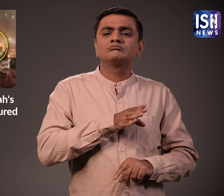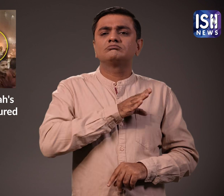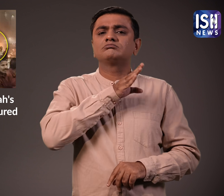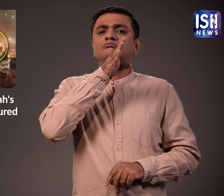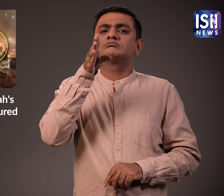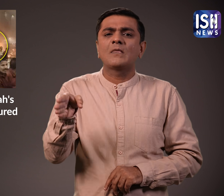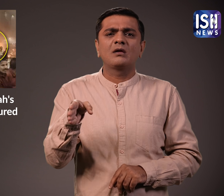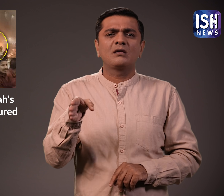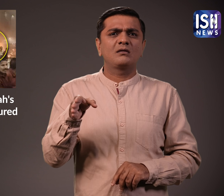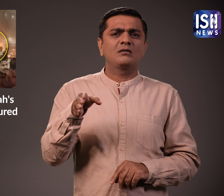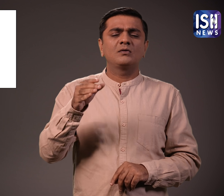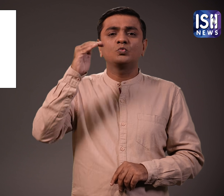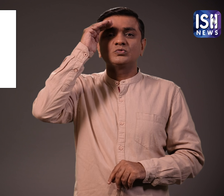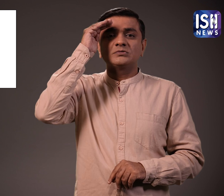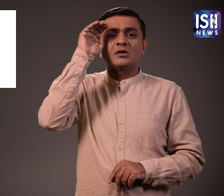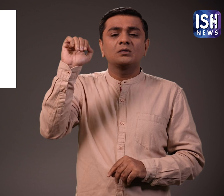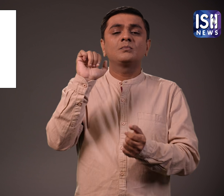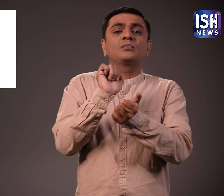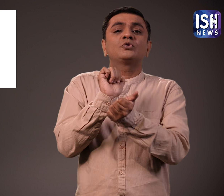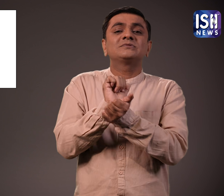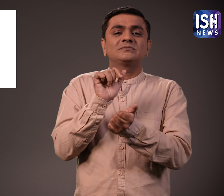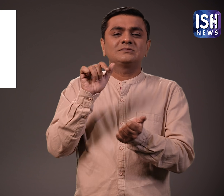दिया कि वह विसफोर्ट के लिए जिम्मेदार है